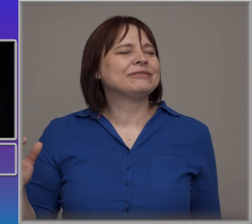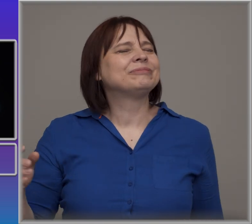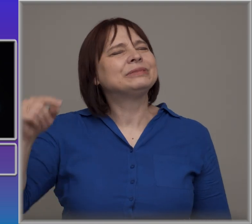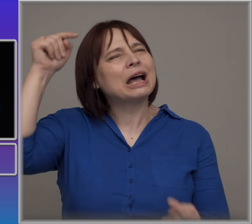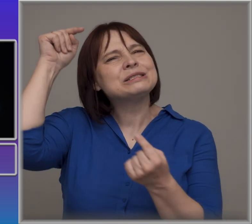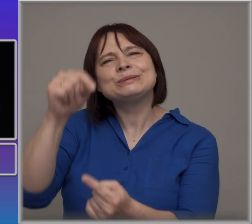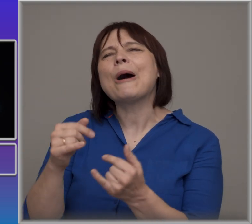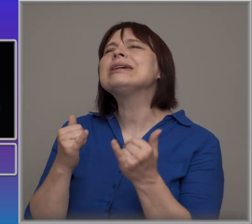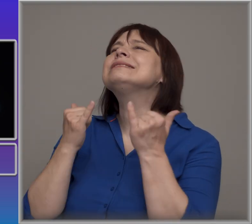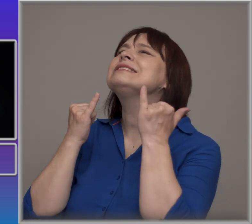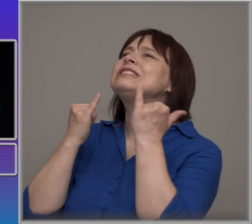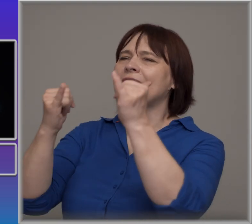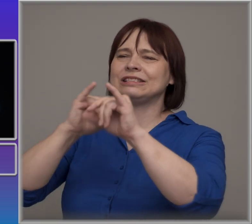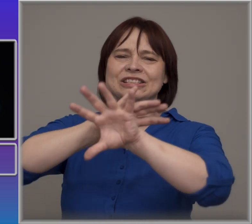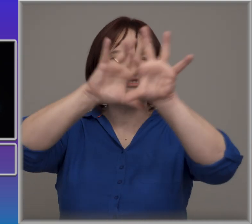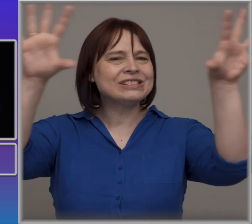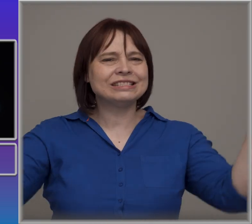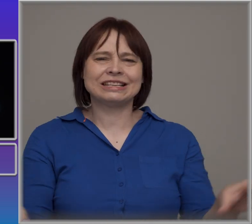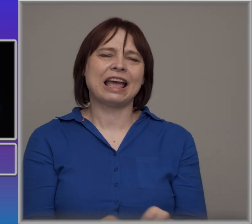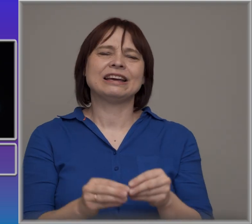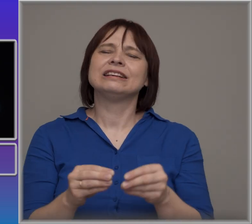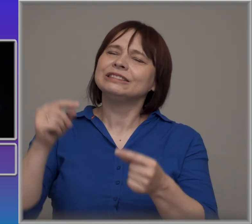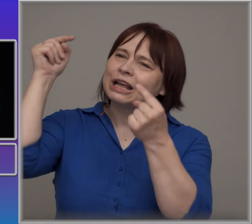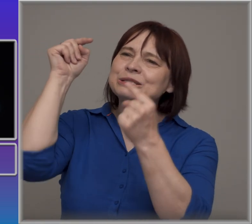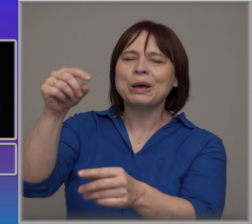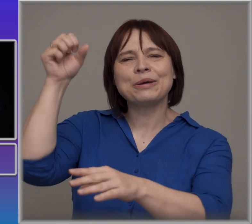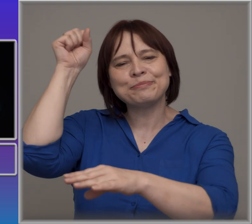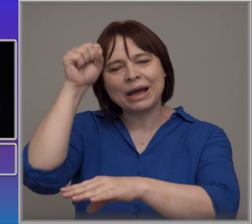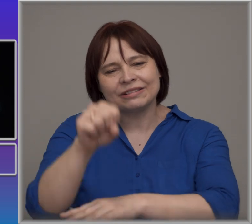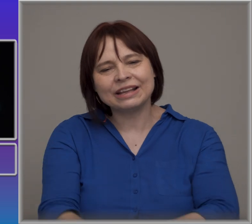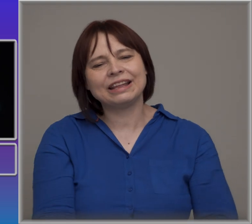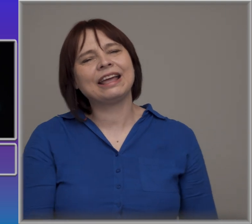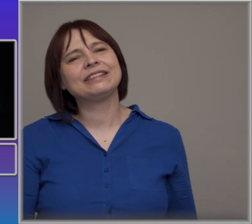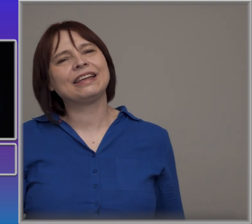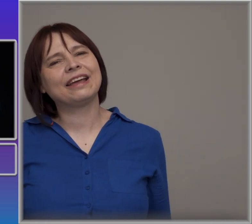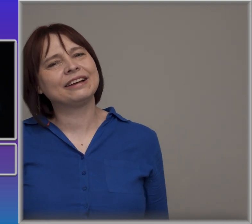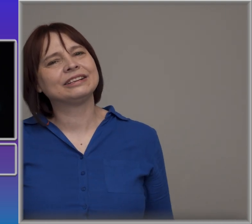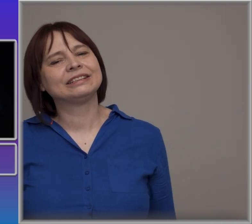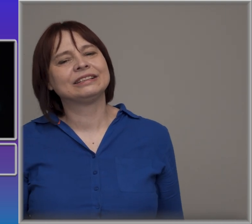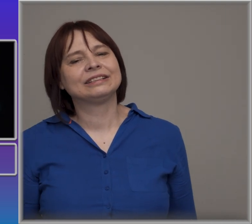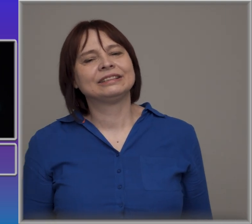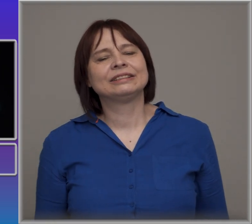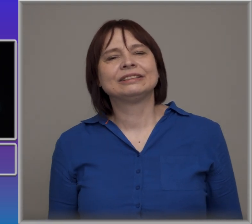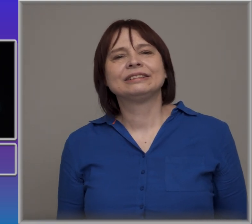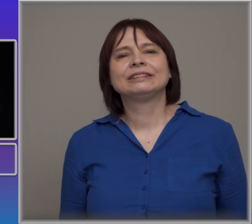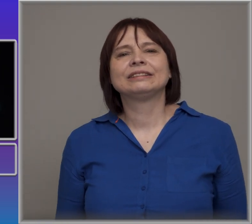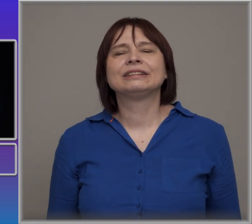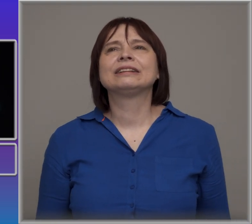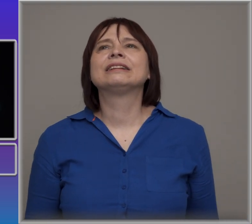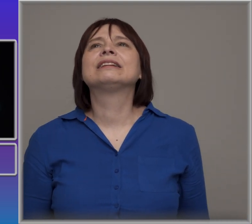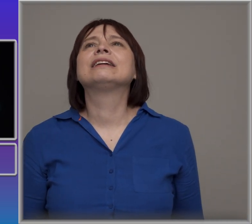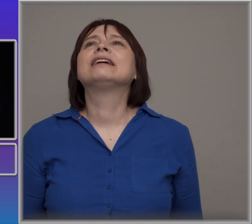Ты Царь всемогущий, Ты здесь среди нас. О, Иисус,